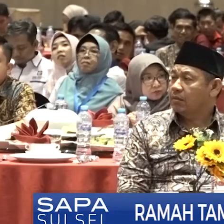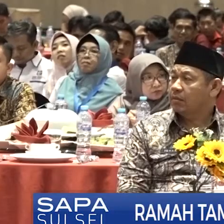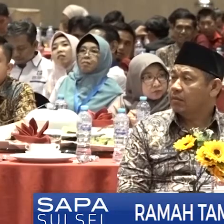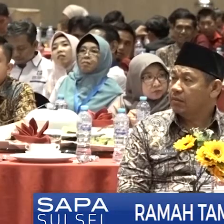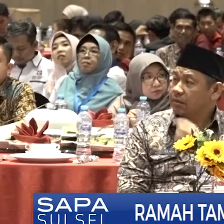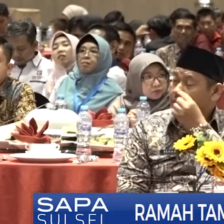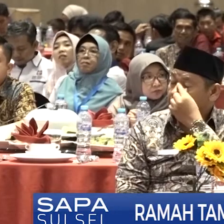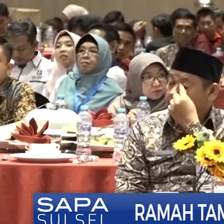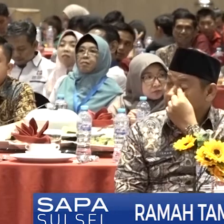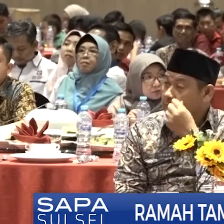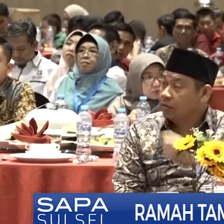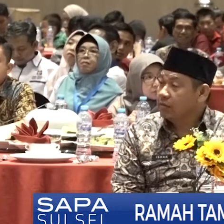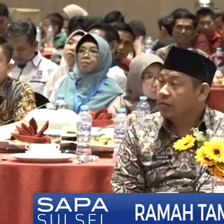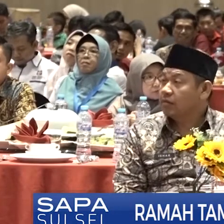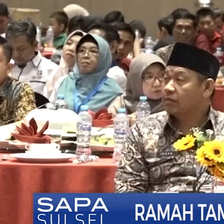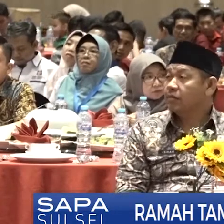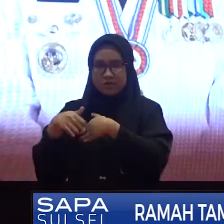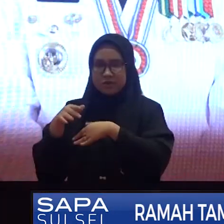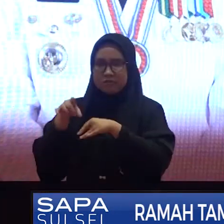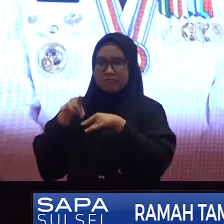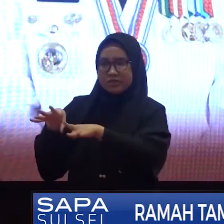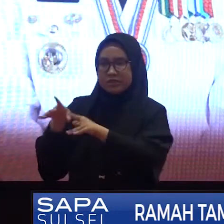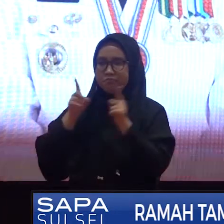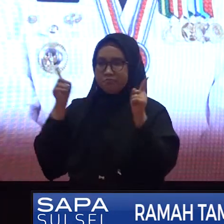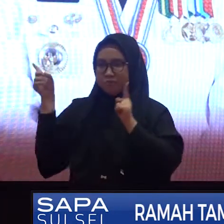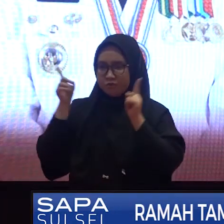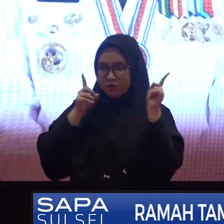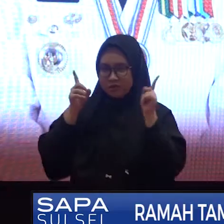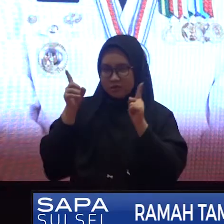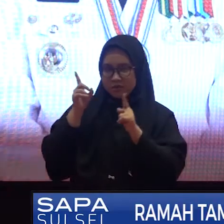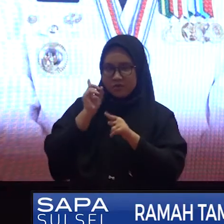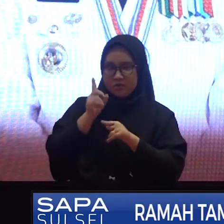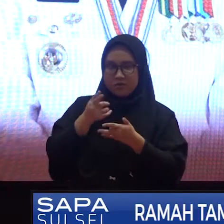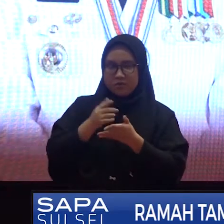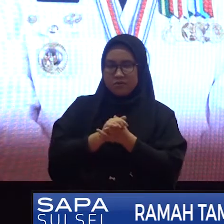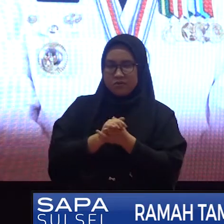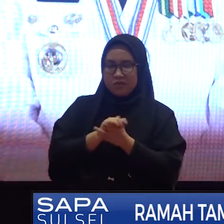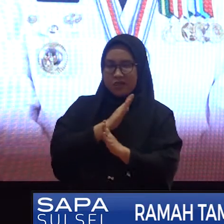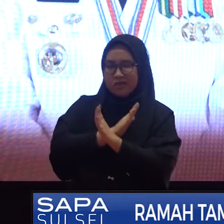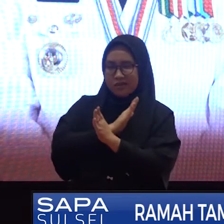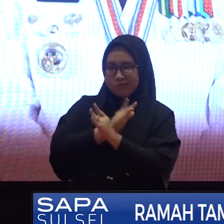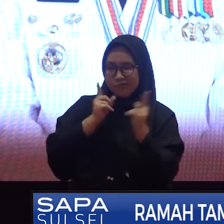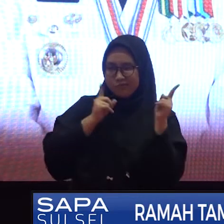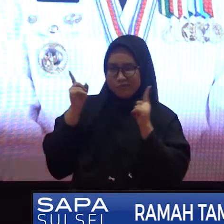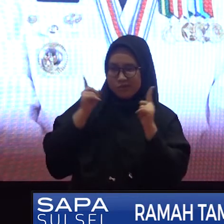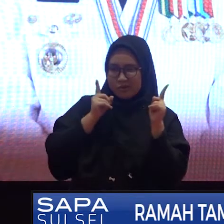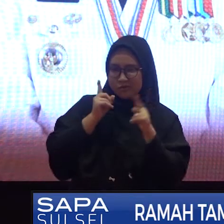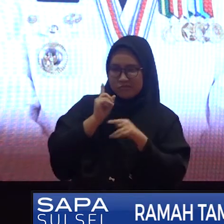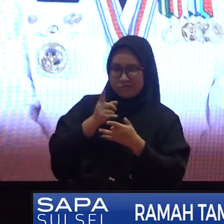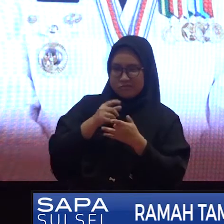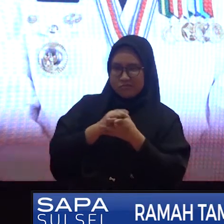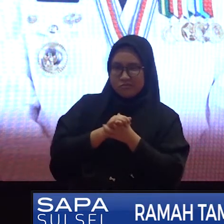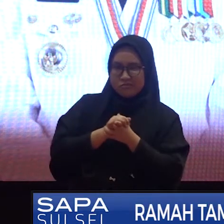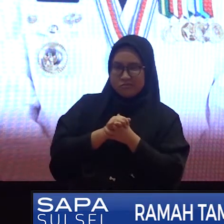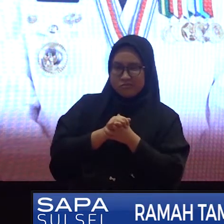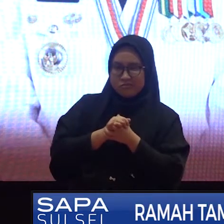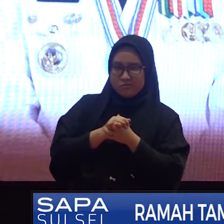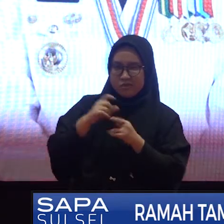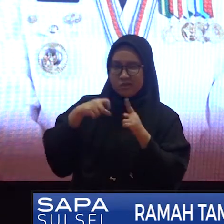tadinya orang yang agak benci politik sayaci politik sebelumnya apa ini politik saya mempolitiki